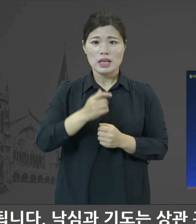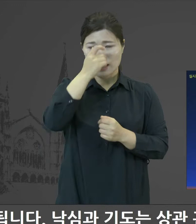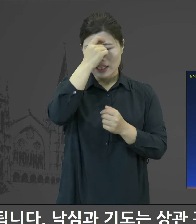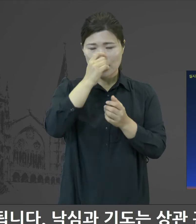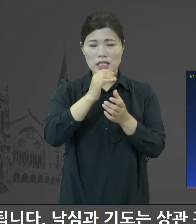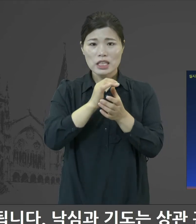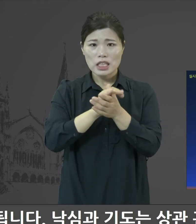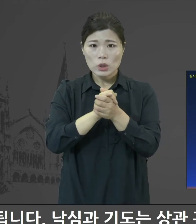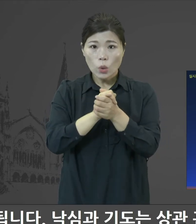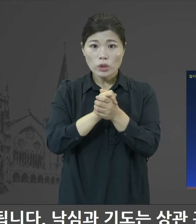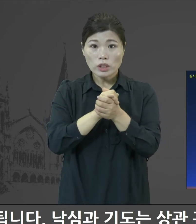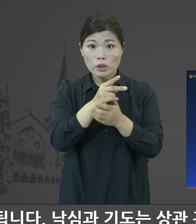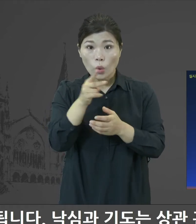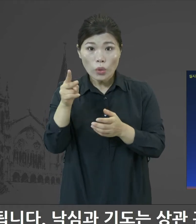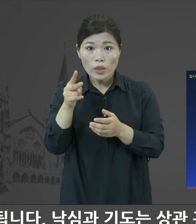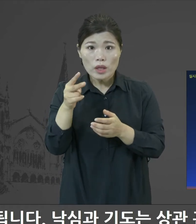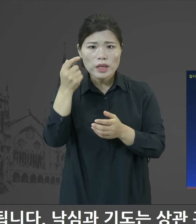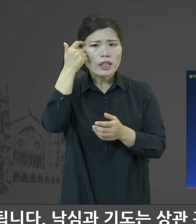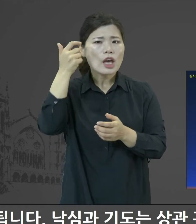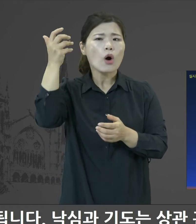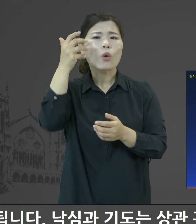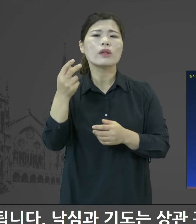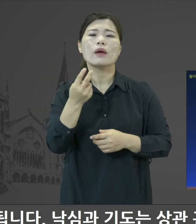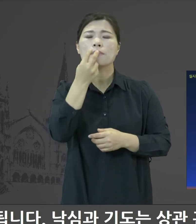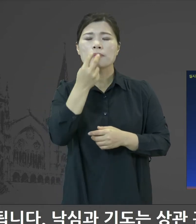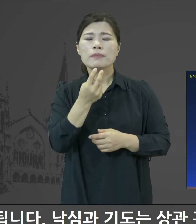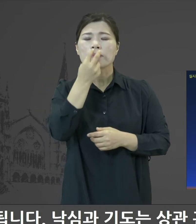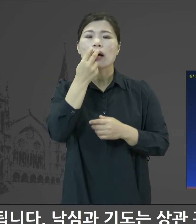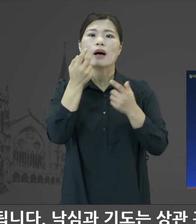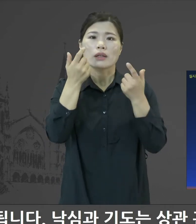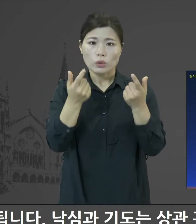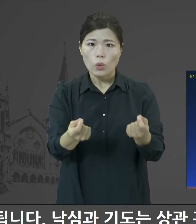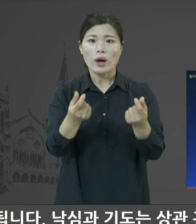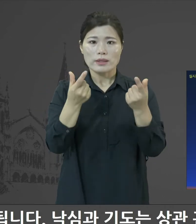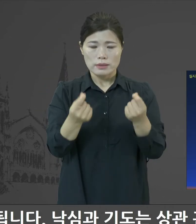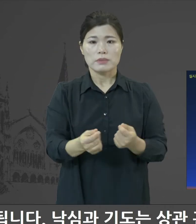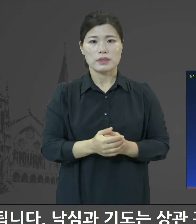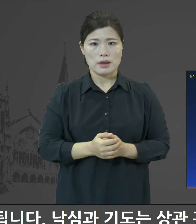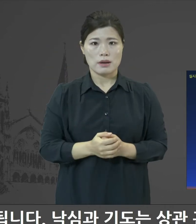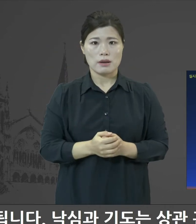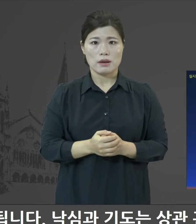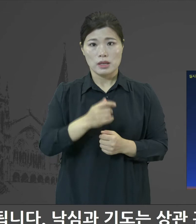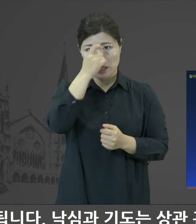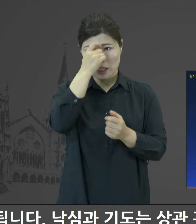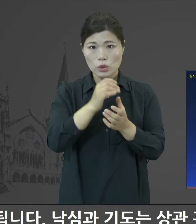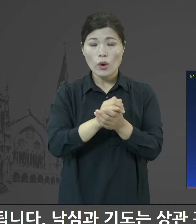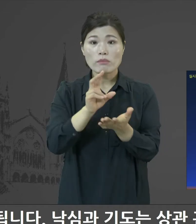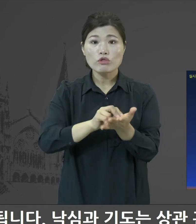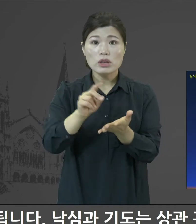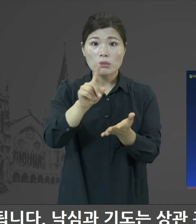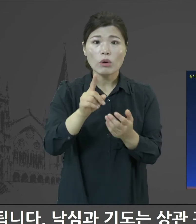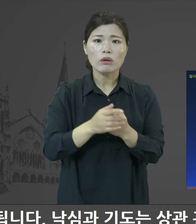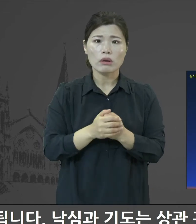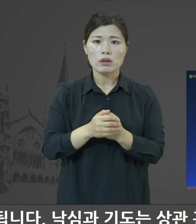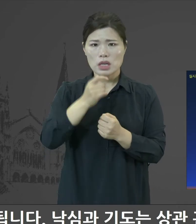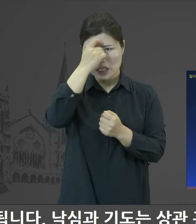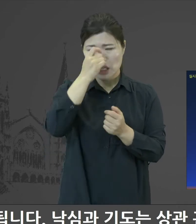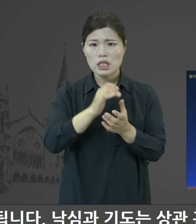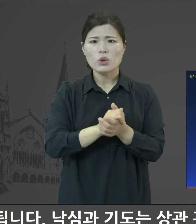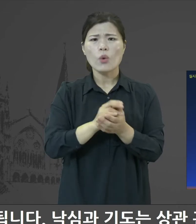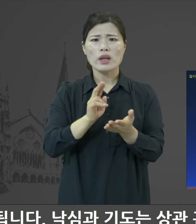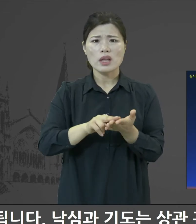호흡이죠. 아멘 되시죠? 근데 우리 기도의 문제가 뭐냐면, 기도를 아예 그냥 잊어버리고 안